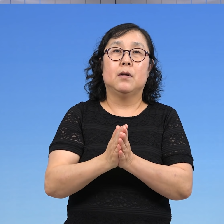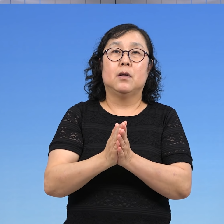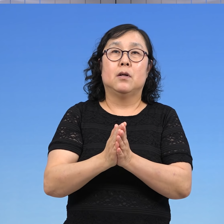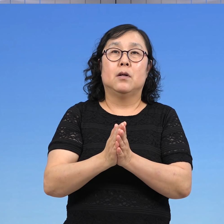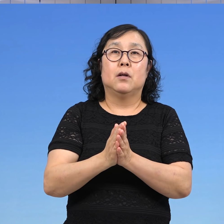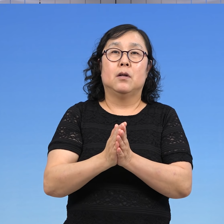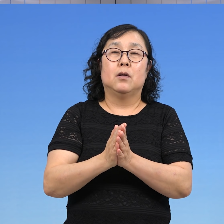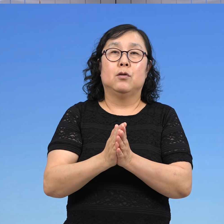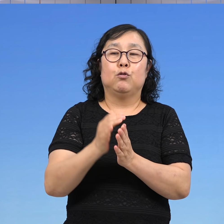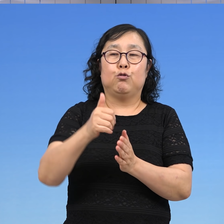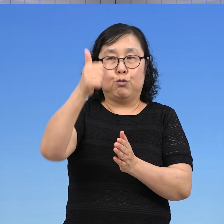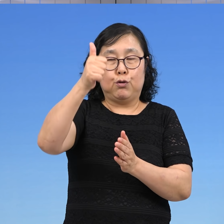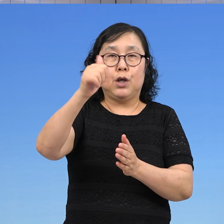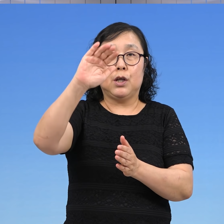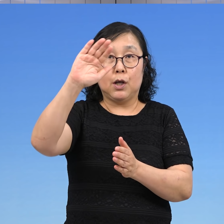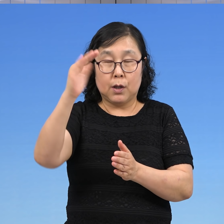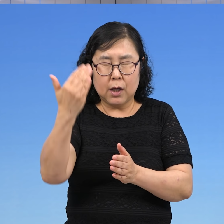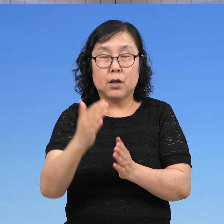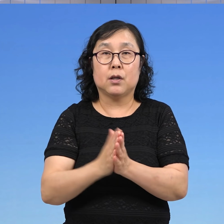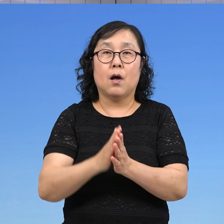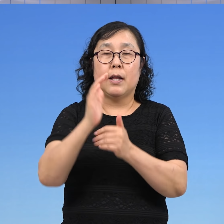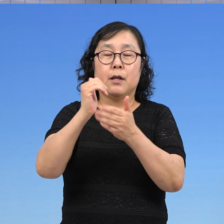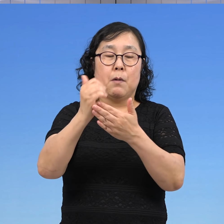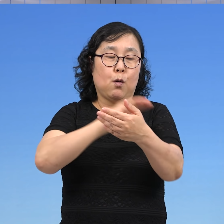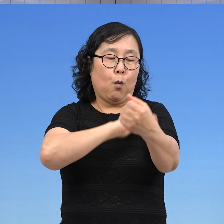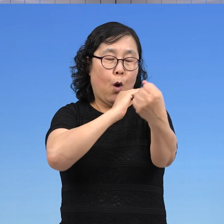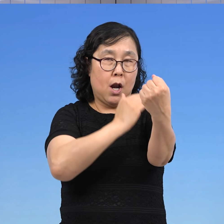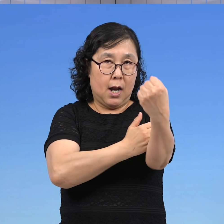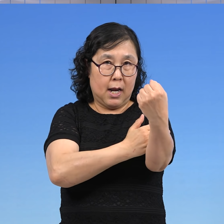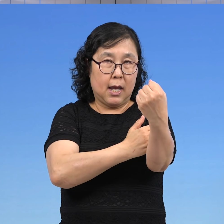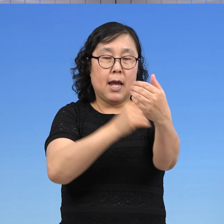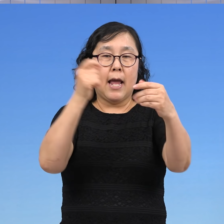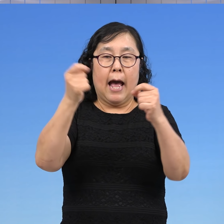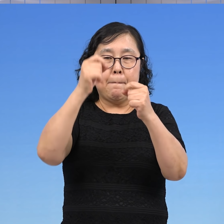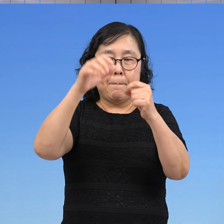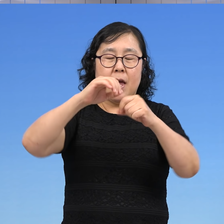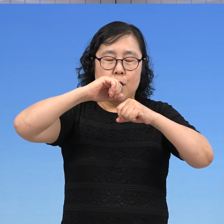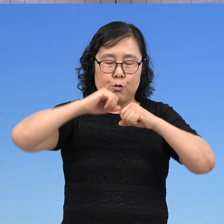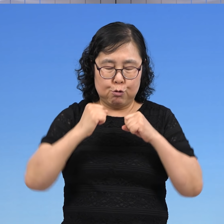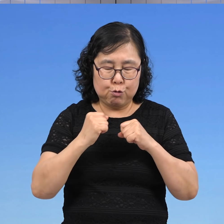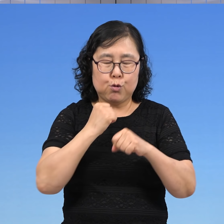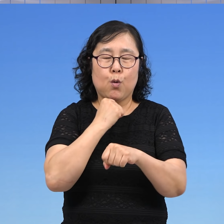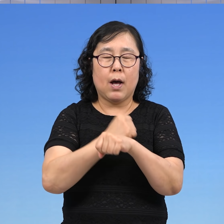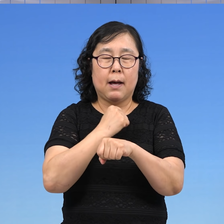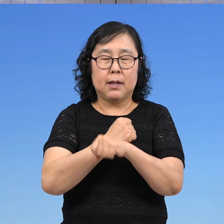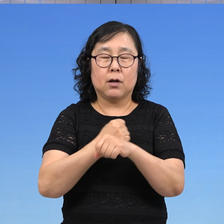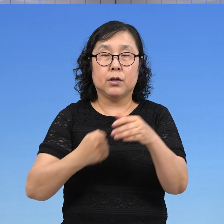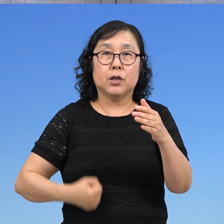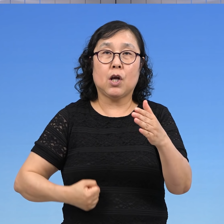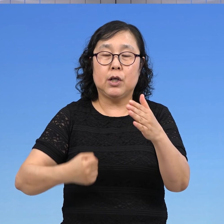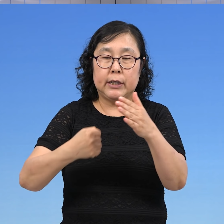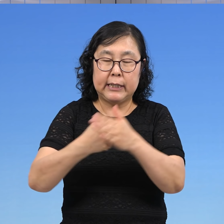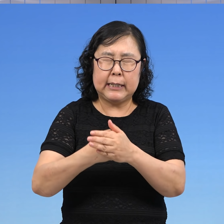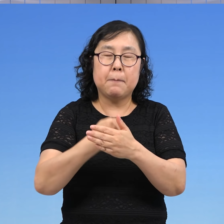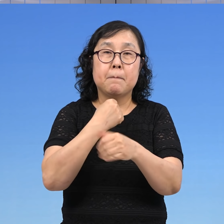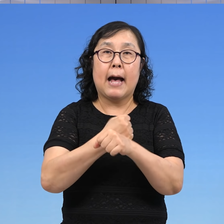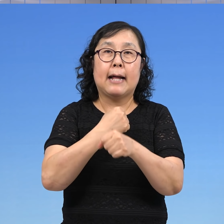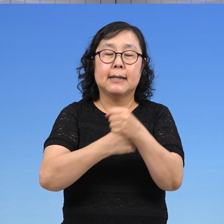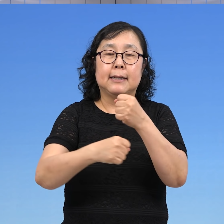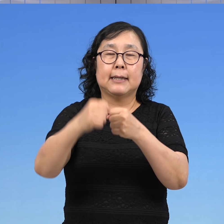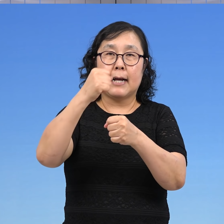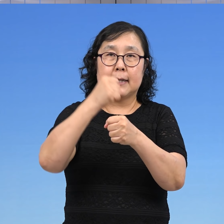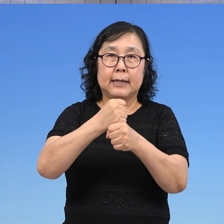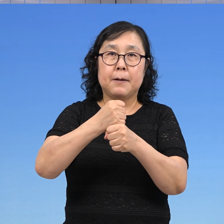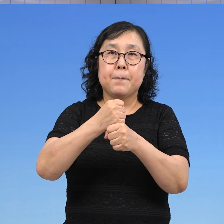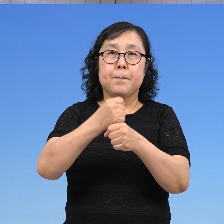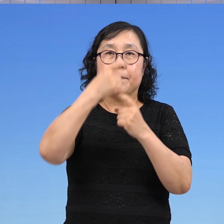12장 을 열어 가고 계신다 하나님의 축원 앞에 순종하며 나가야 되겠다 이것을 결심하면 그런